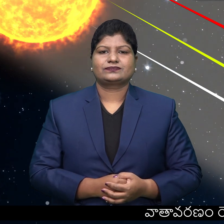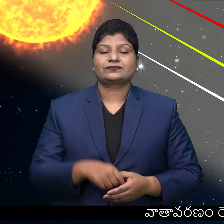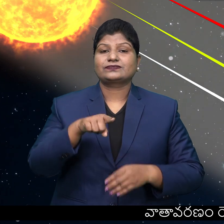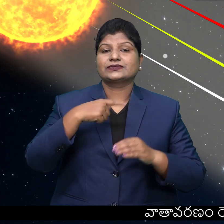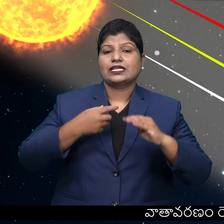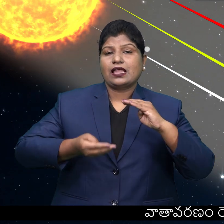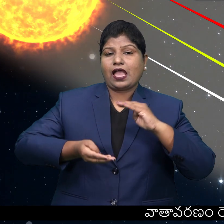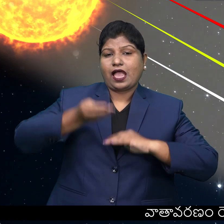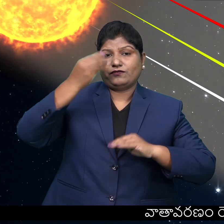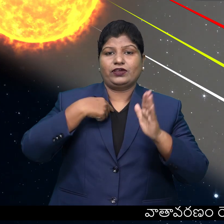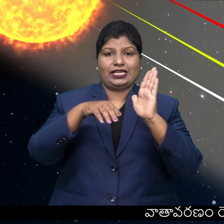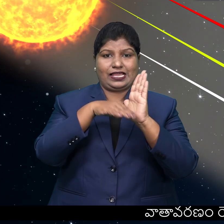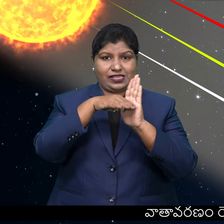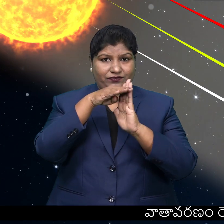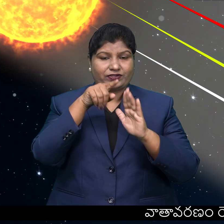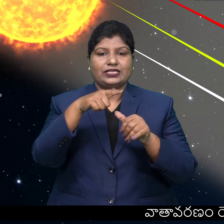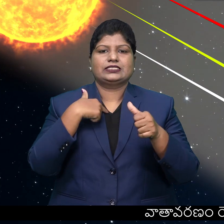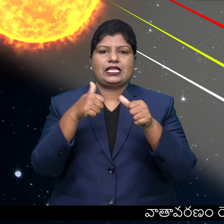వాతావరణం యొక్క అధిక స్థాయిలలో